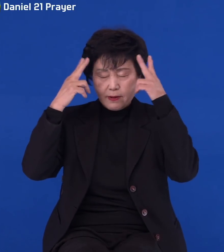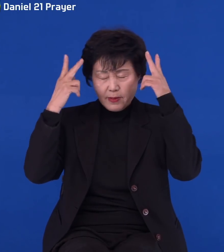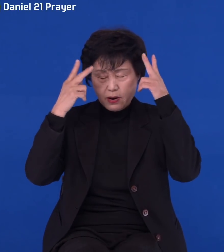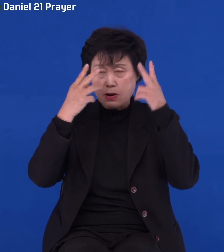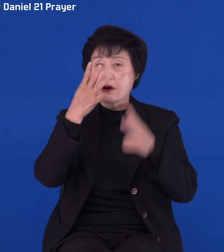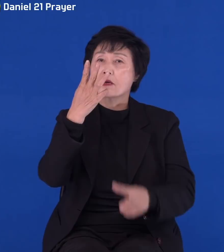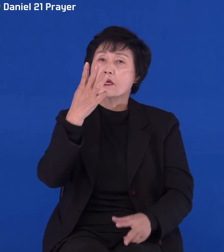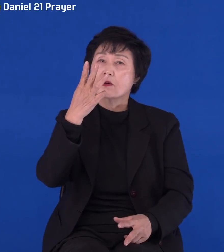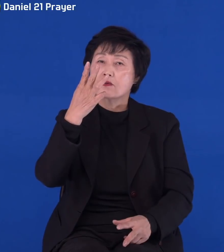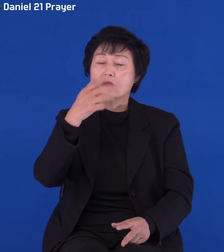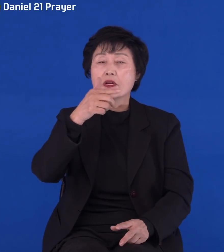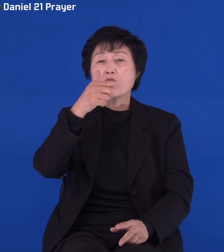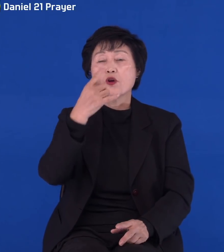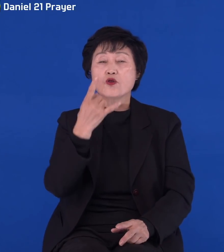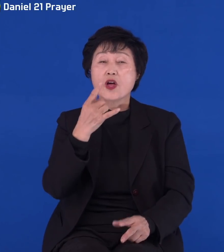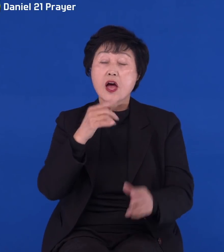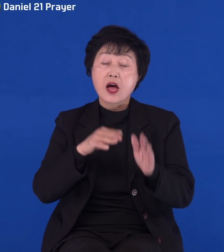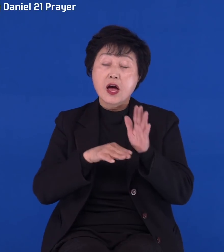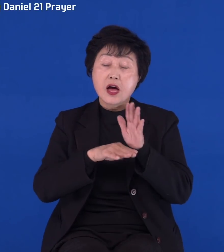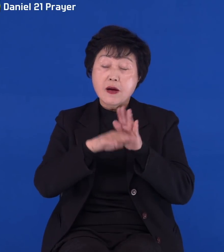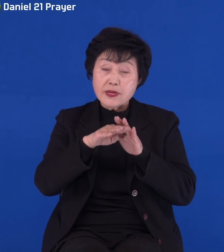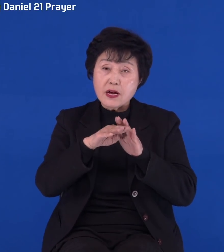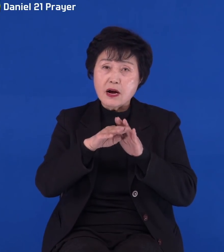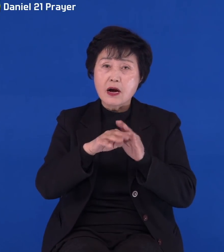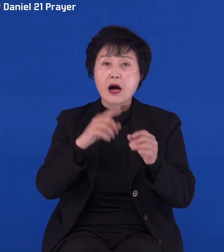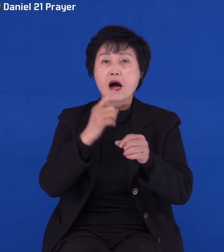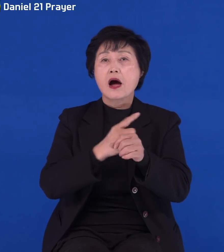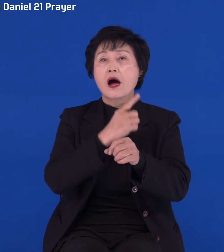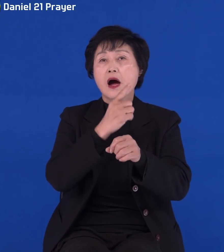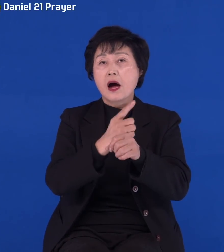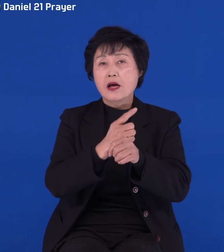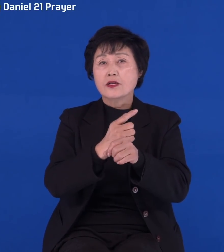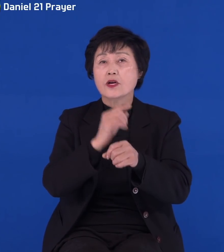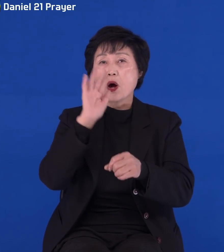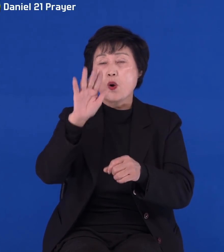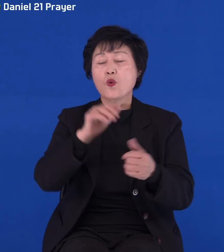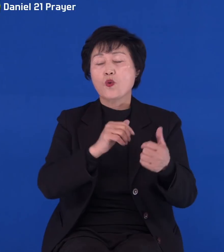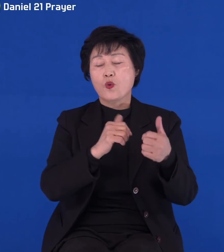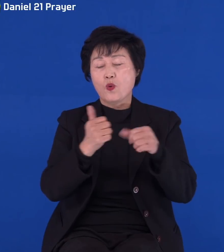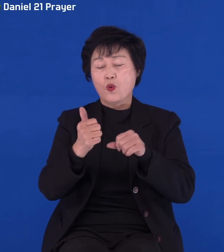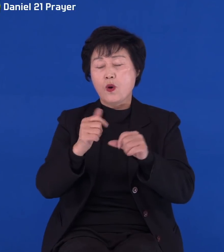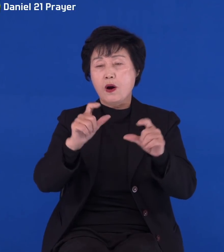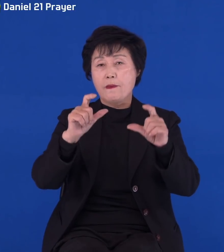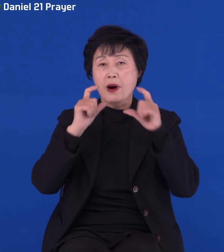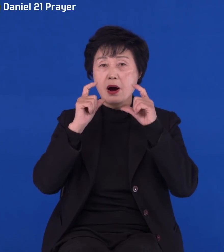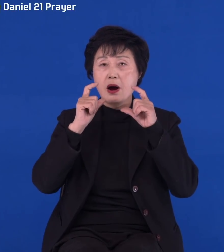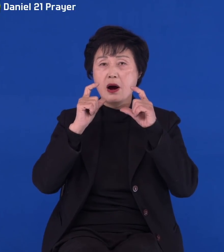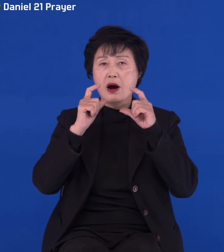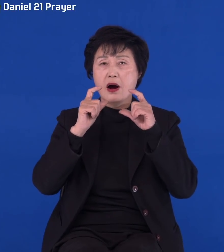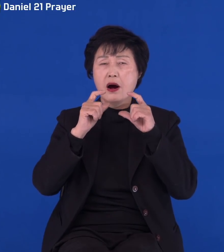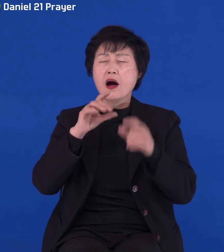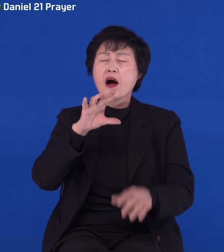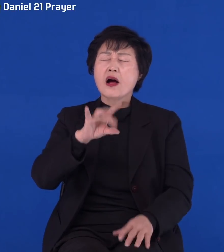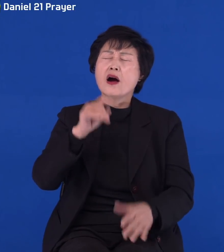뇌압이 차서 1시간 이내에 죽는데요. 태어나서 처음으로 무릎 꿇고 빌었어요.